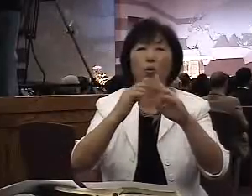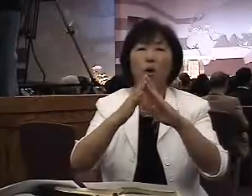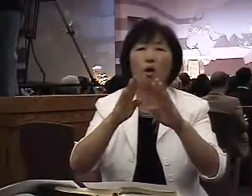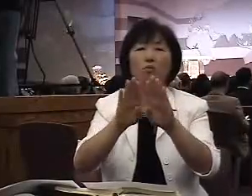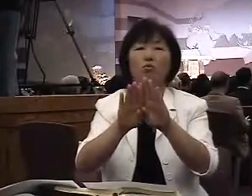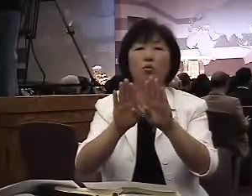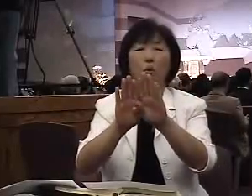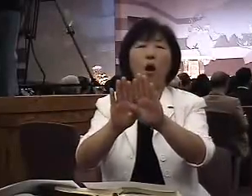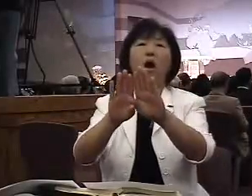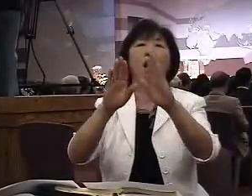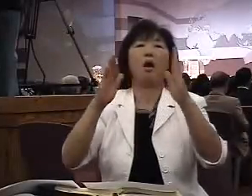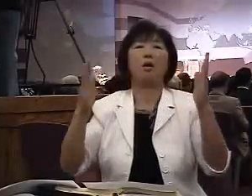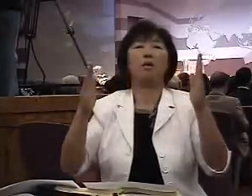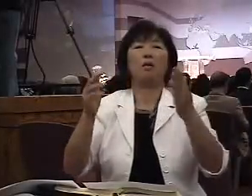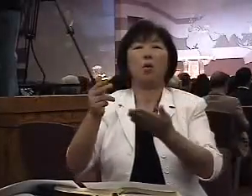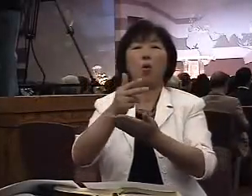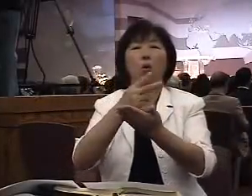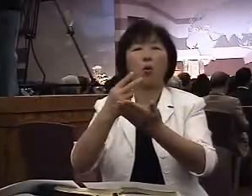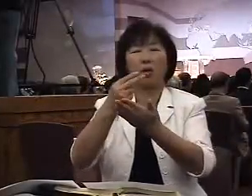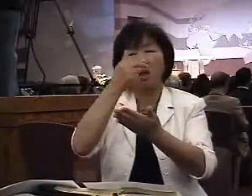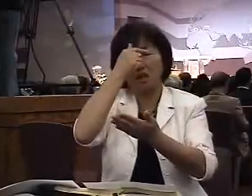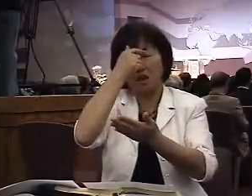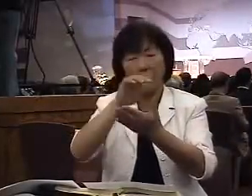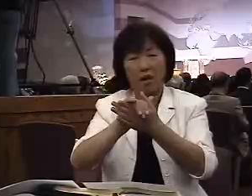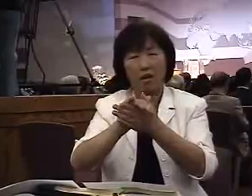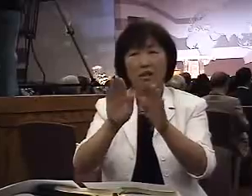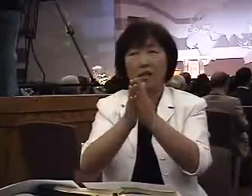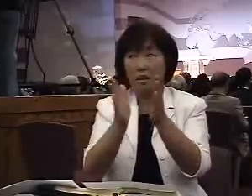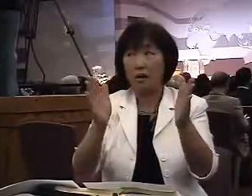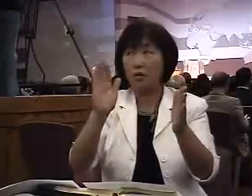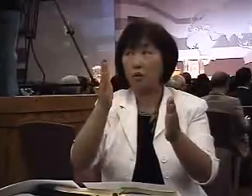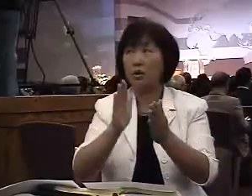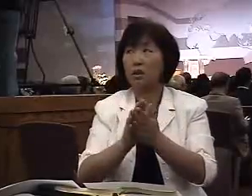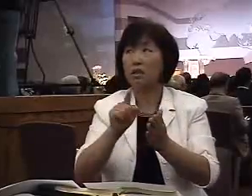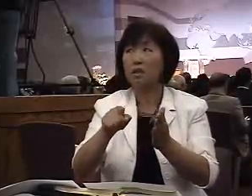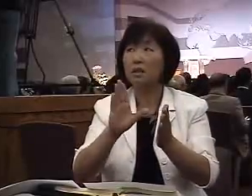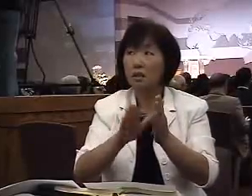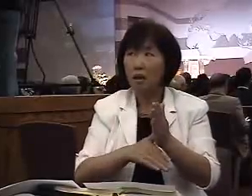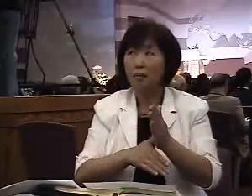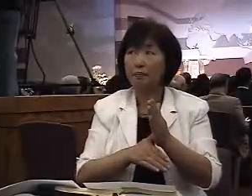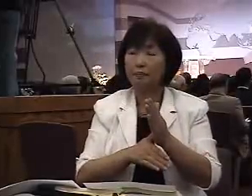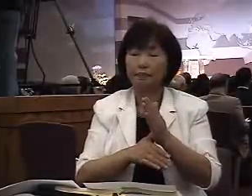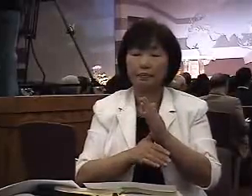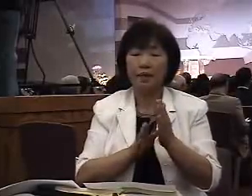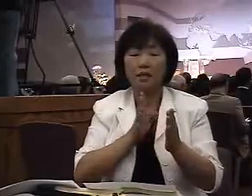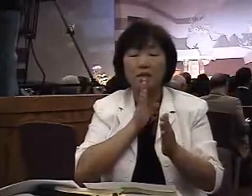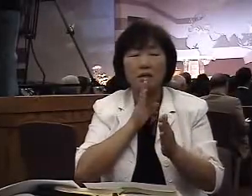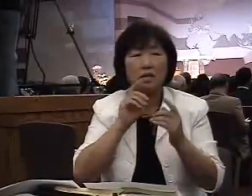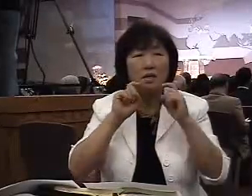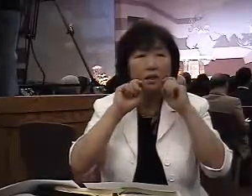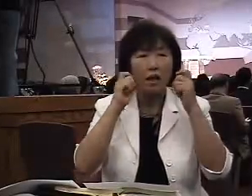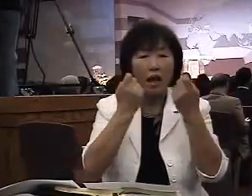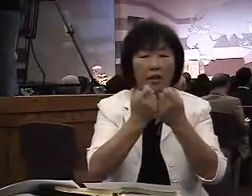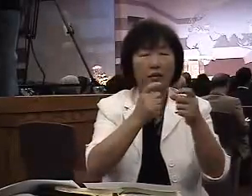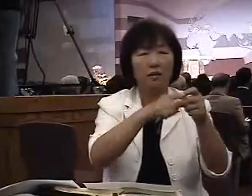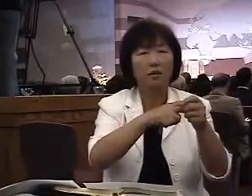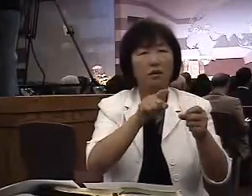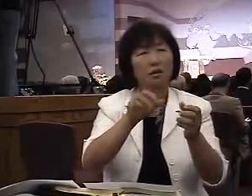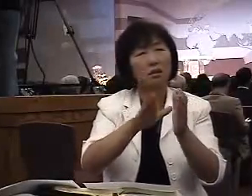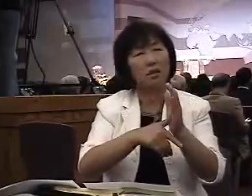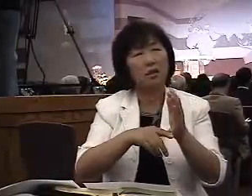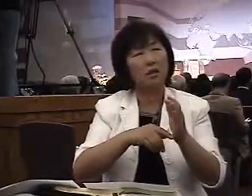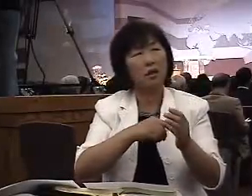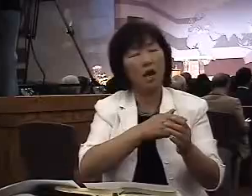위해 홀리웨이브 사역을 시작을 했습니다. 근데 그때요 사실 개인적으로는 가장 힘든